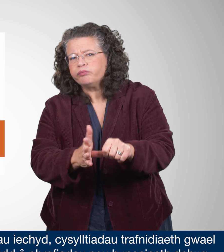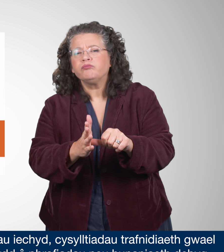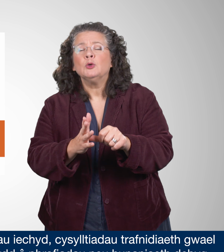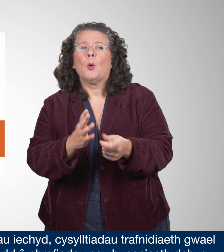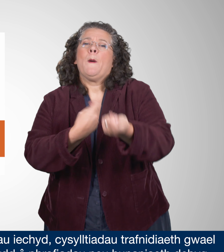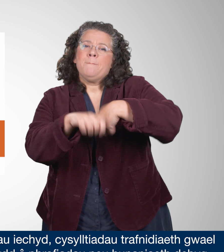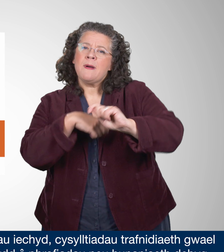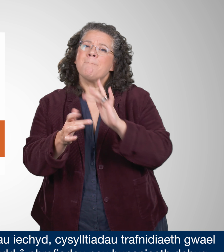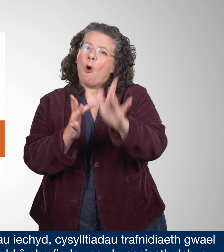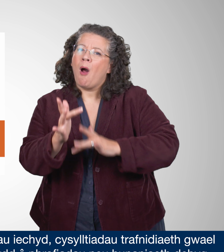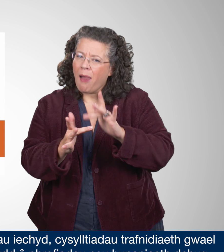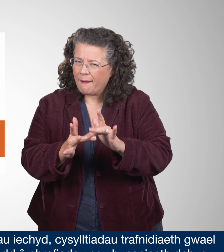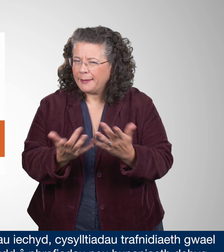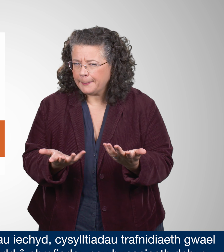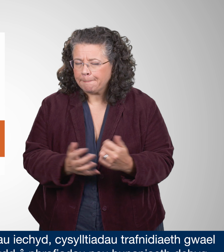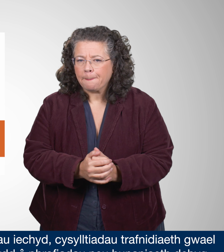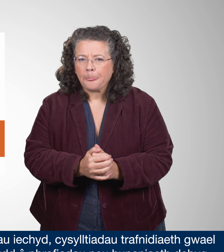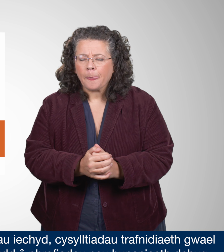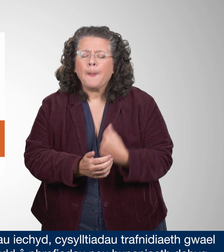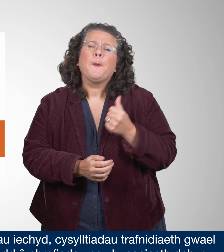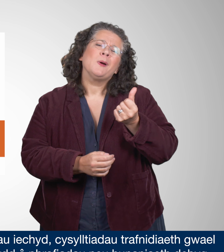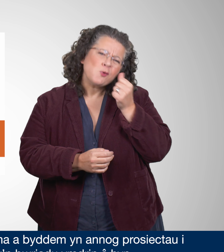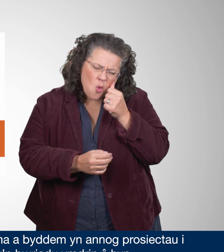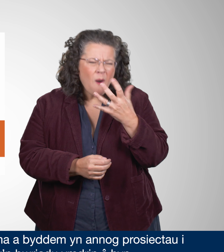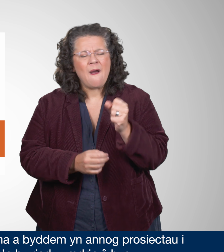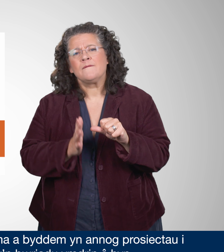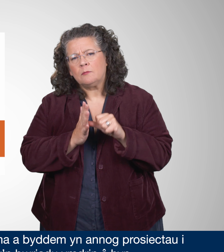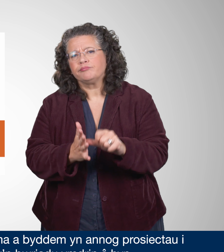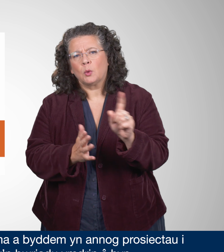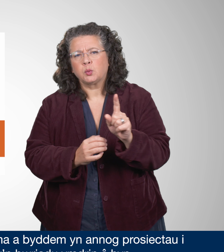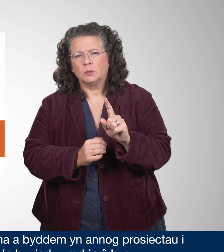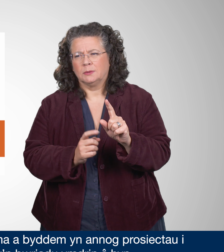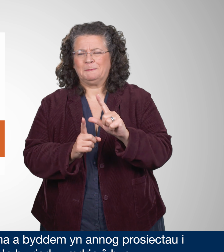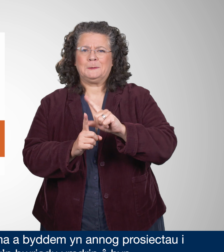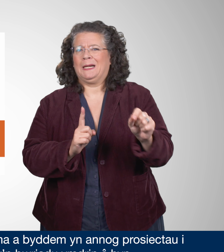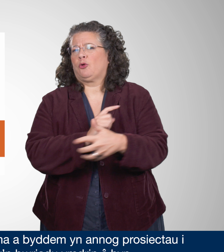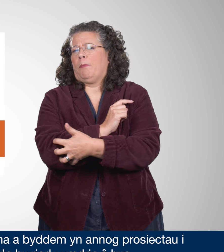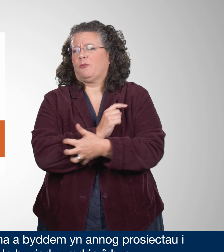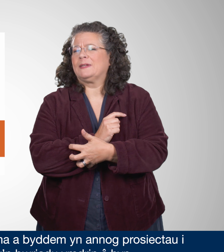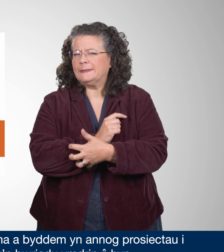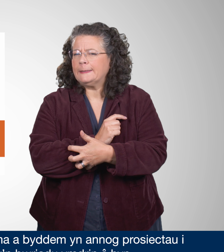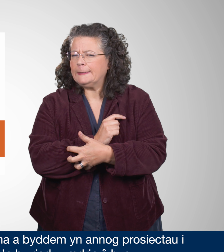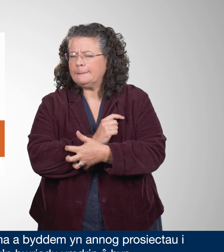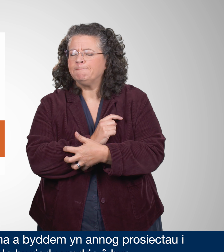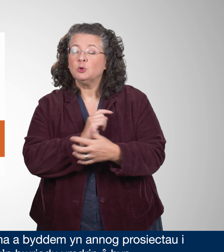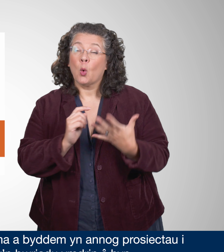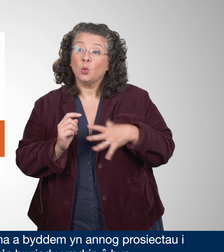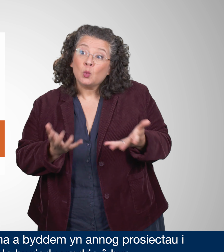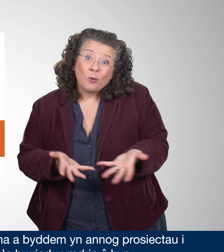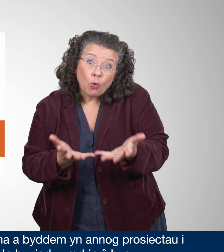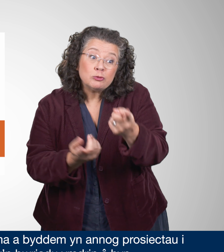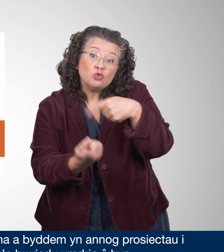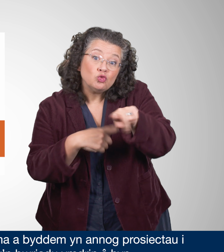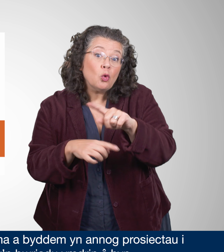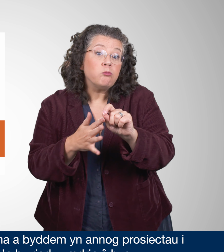neu hunaniaeth debyg. Rydym yn ymwybodol o dlodi digidol